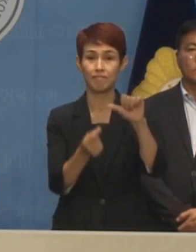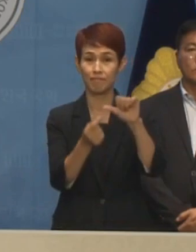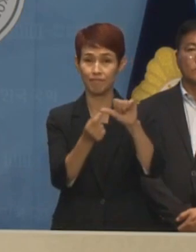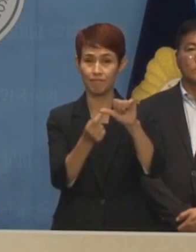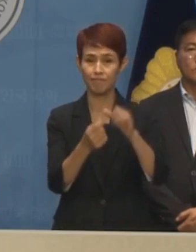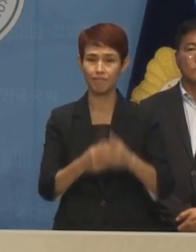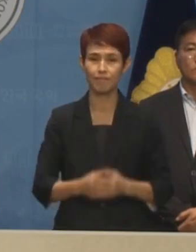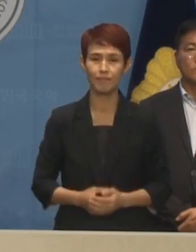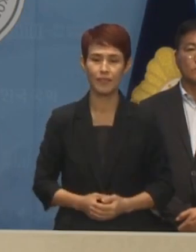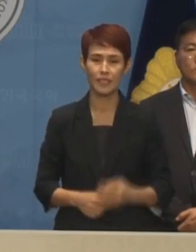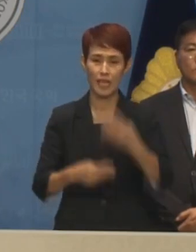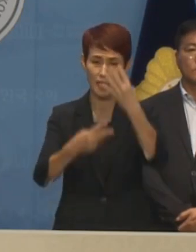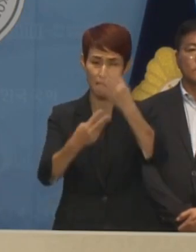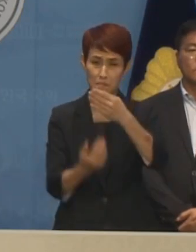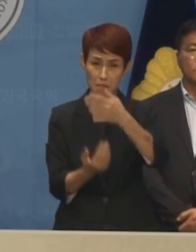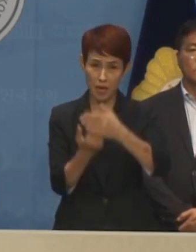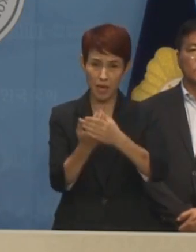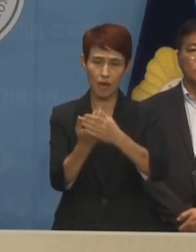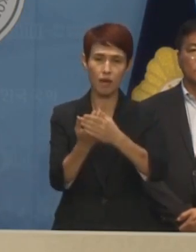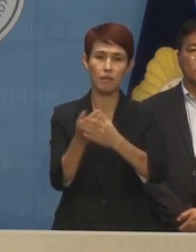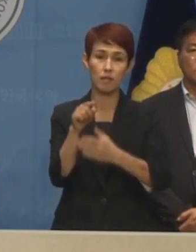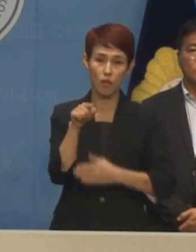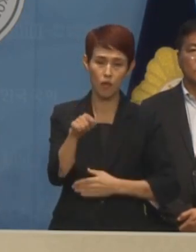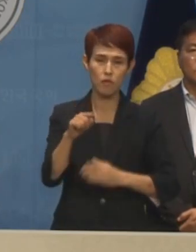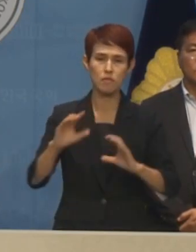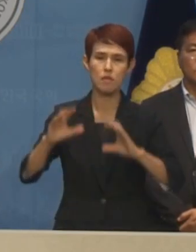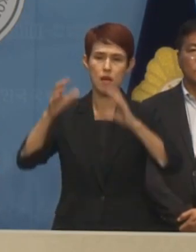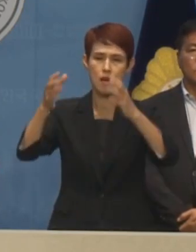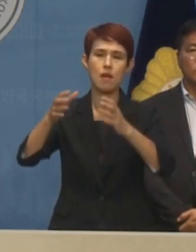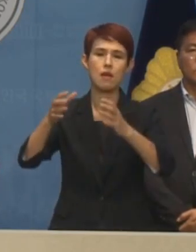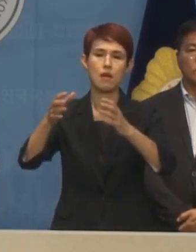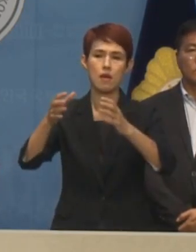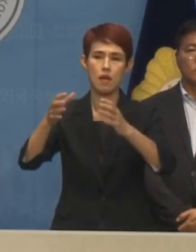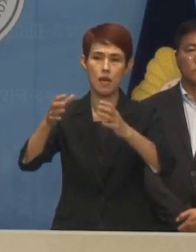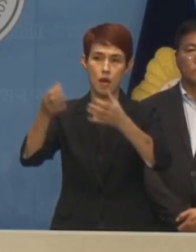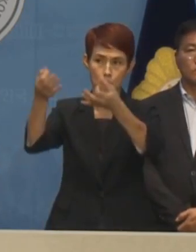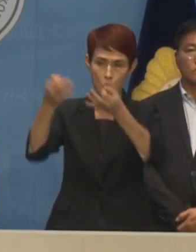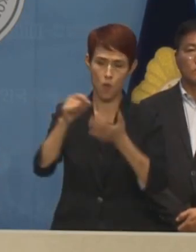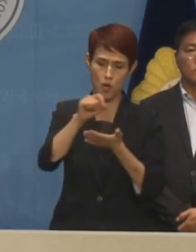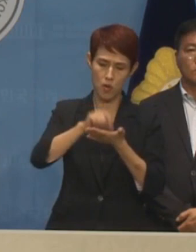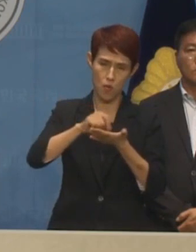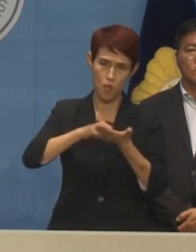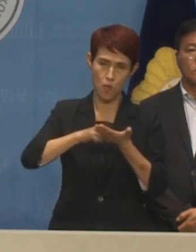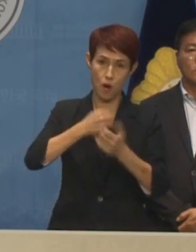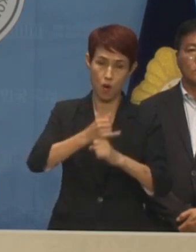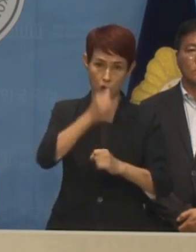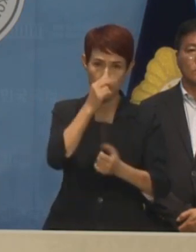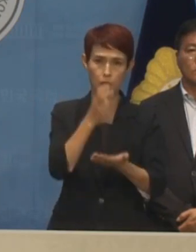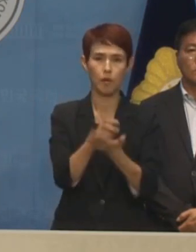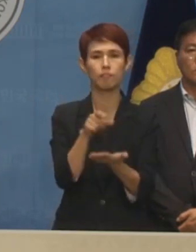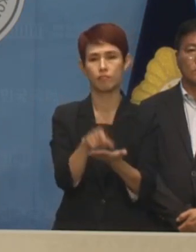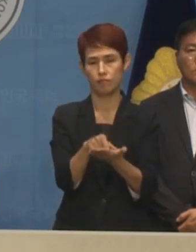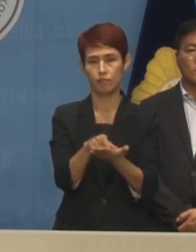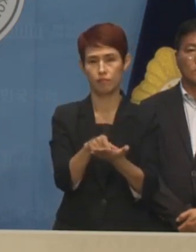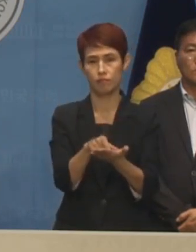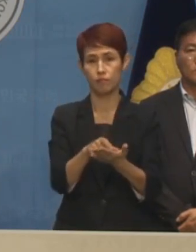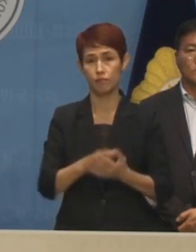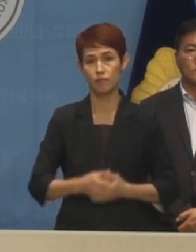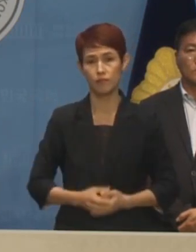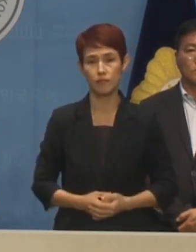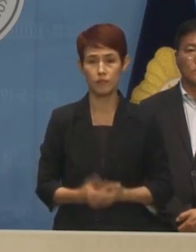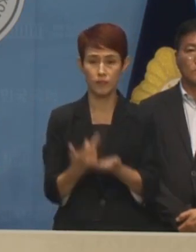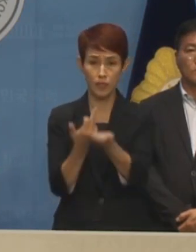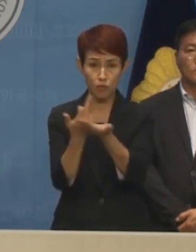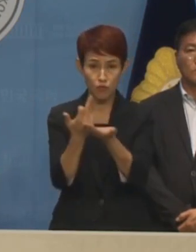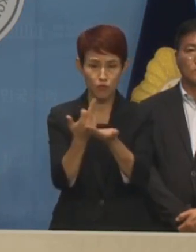마지막으로 4.3이 세계화, 기록화를 위한 법적 근거를 마련했습니다.